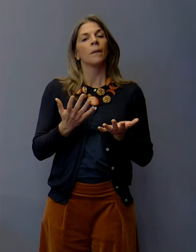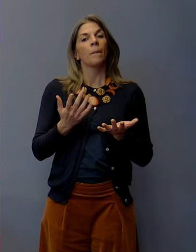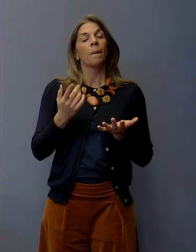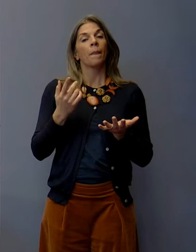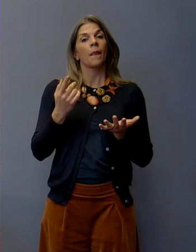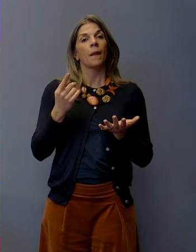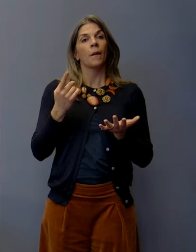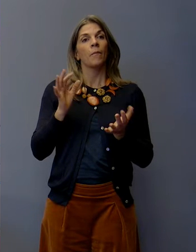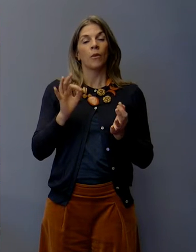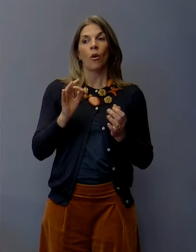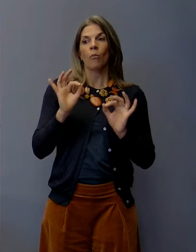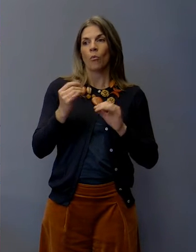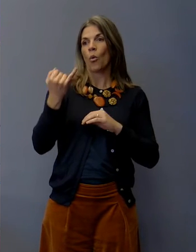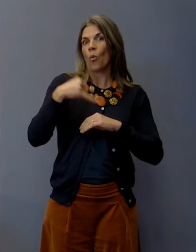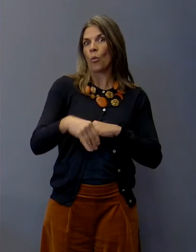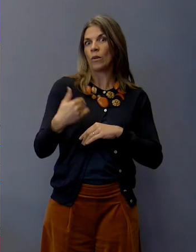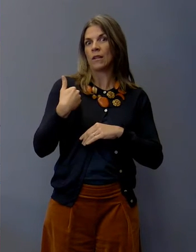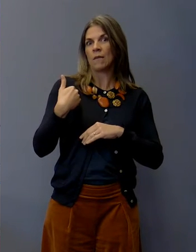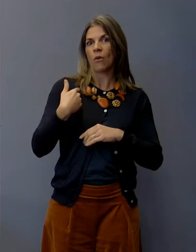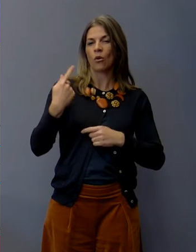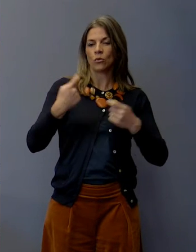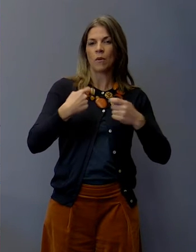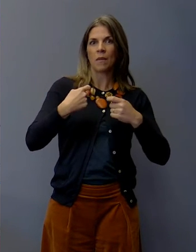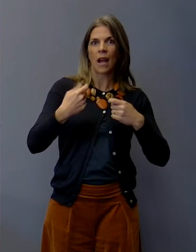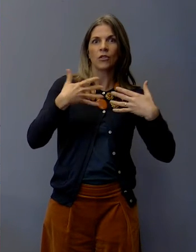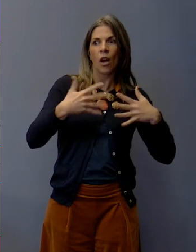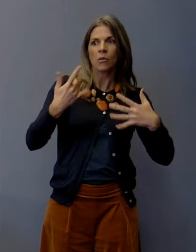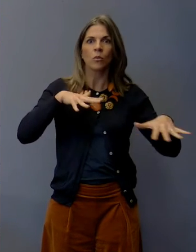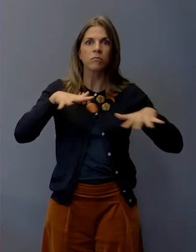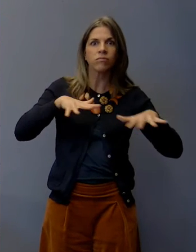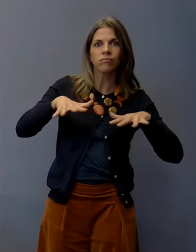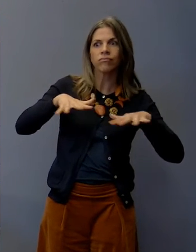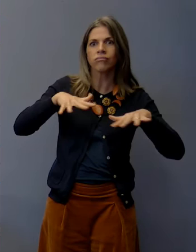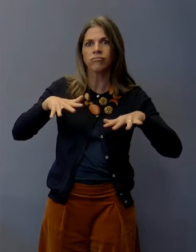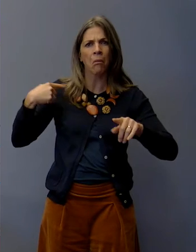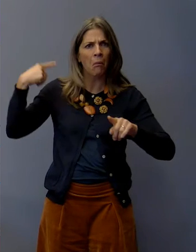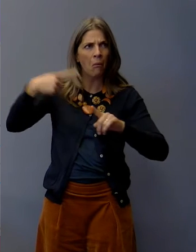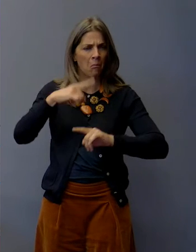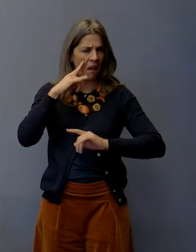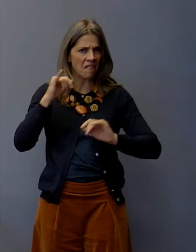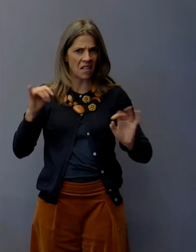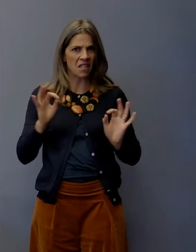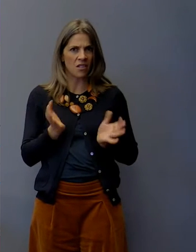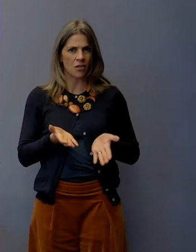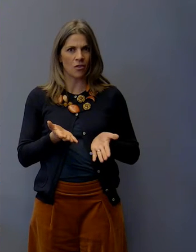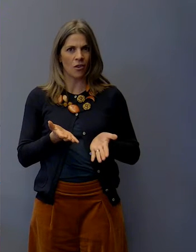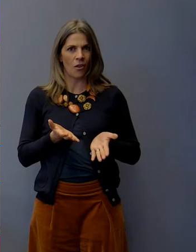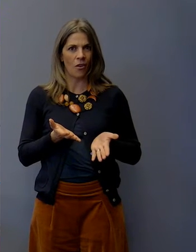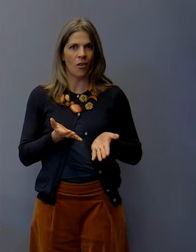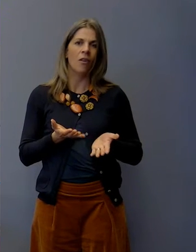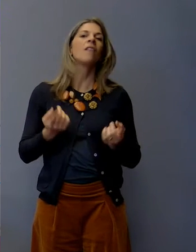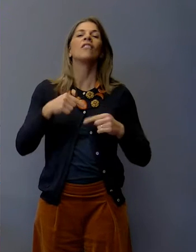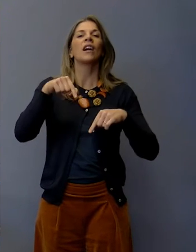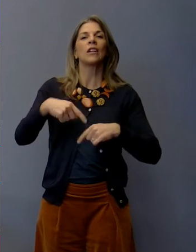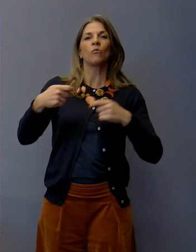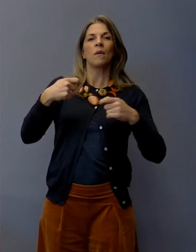dell'ultimo supermercato negli anni precedenti non era stata messa in campo però visto che ora si parla di cona noi